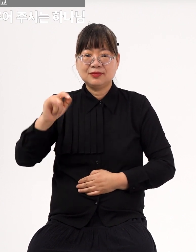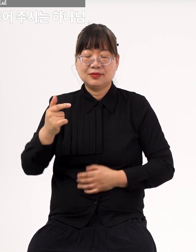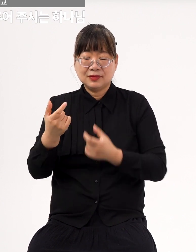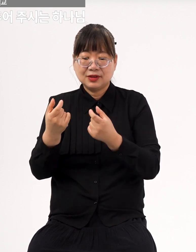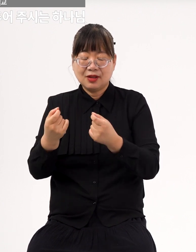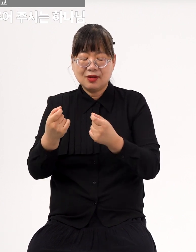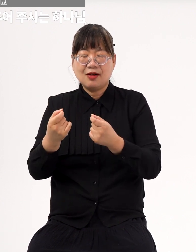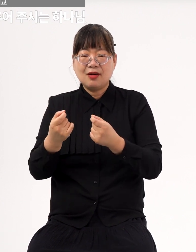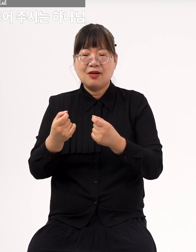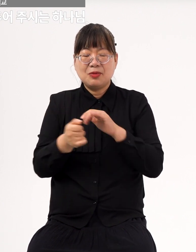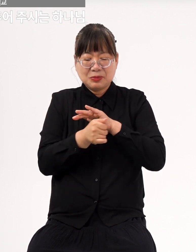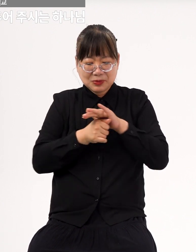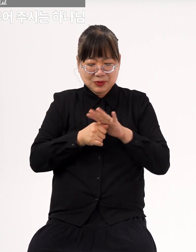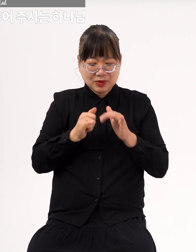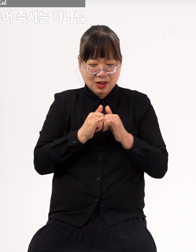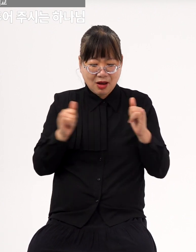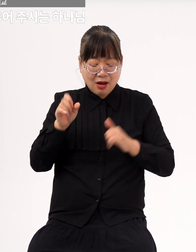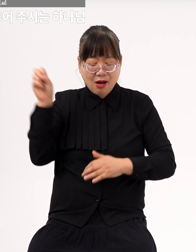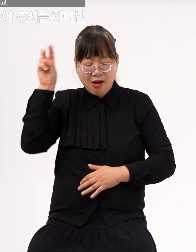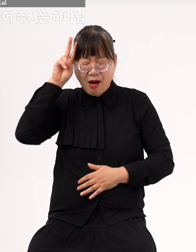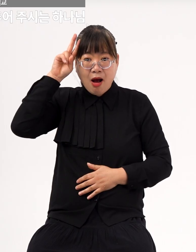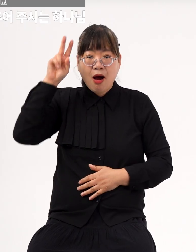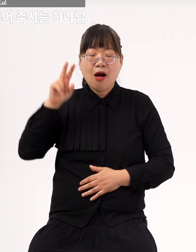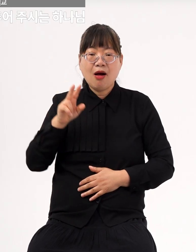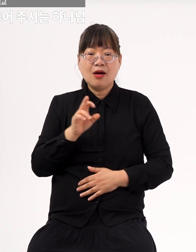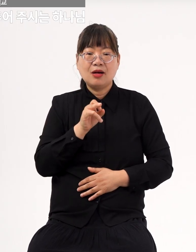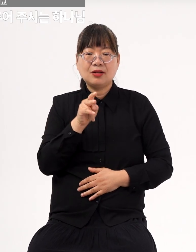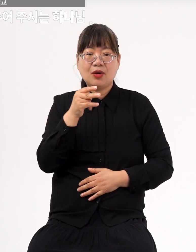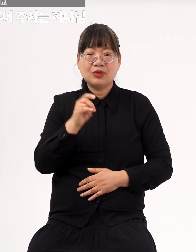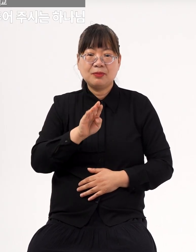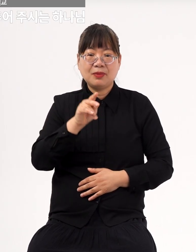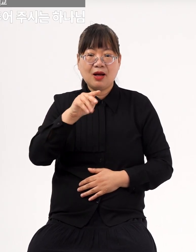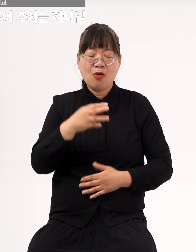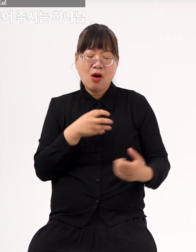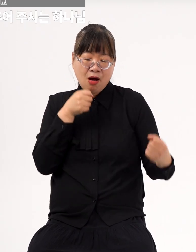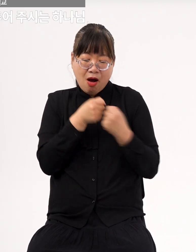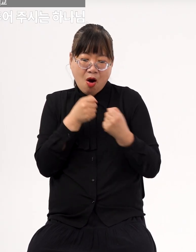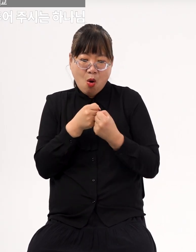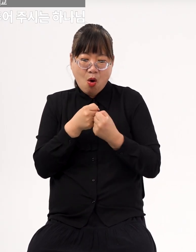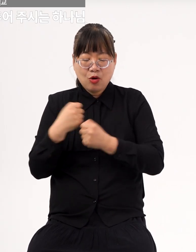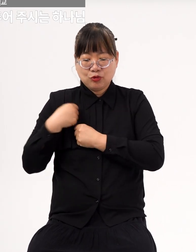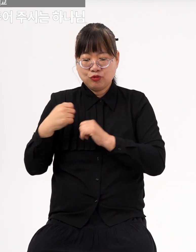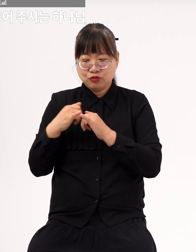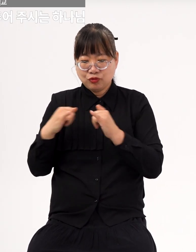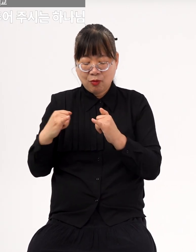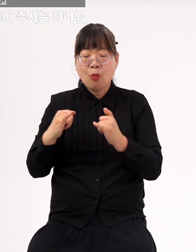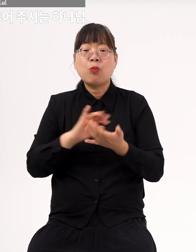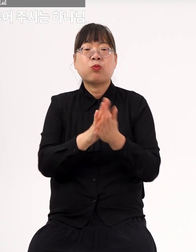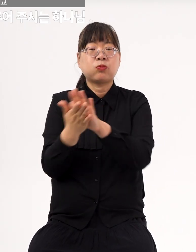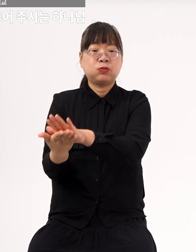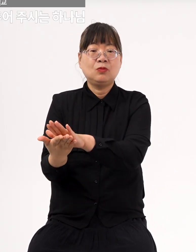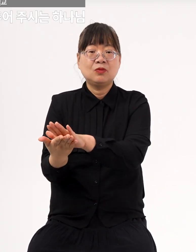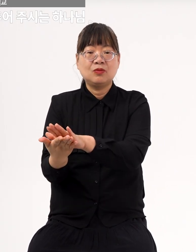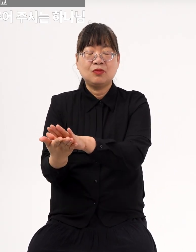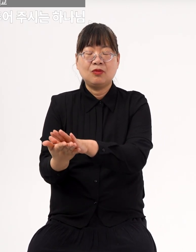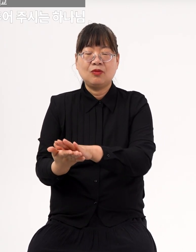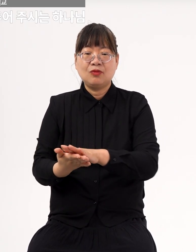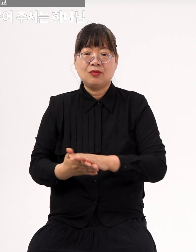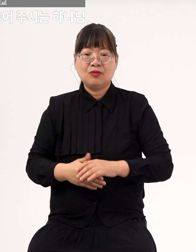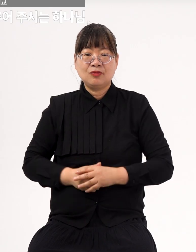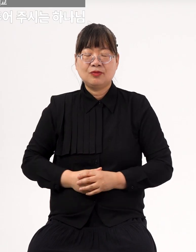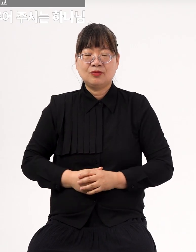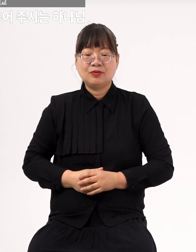소심한 사람이 갑자기 여룻바알과 다투는 전사가 되어버렸어요. 근데 여기서 또 하나